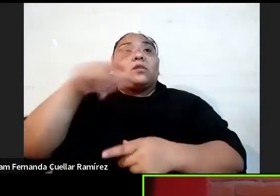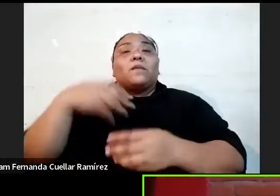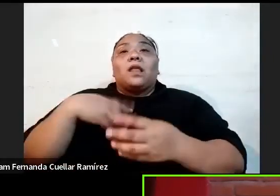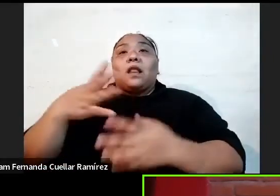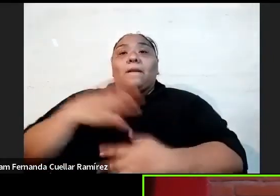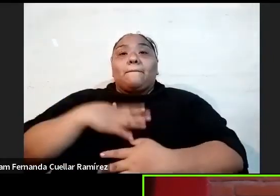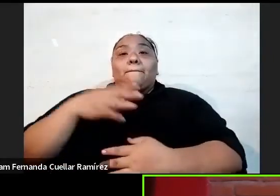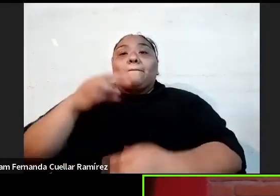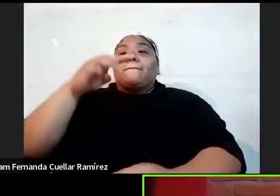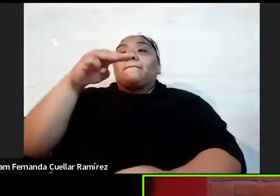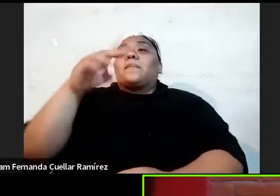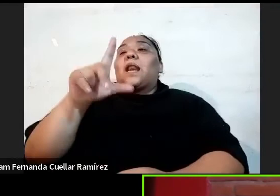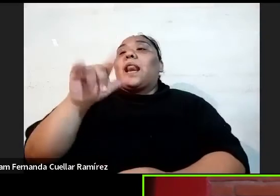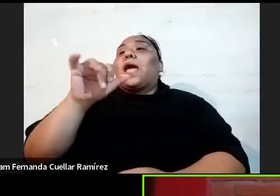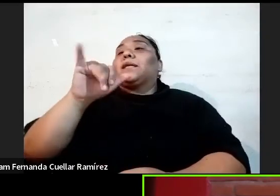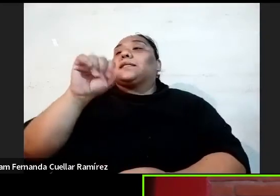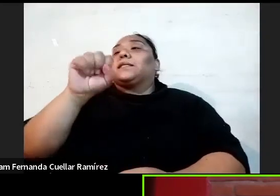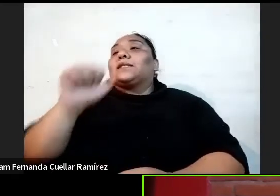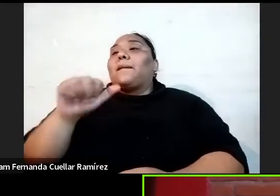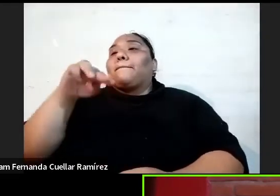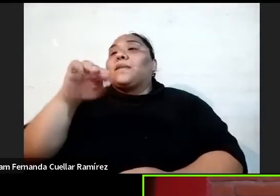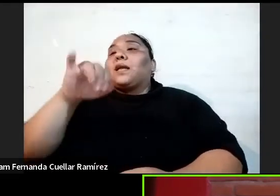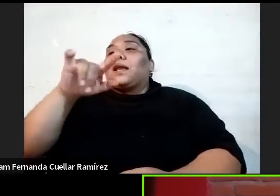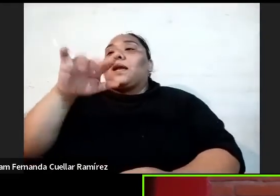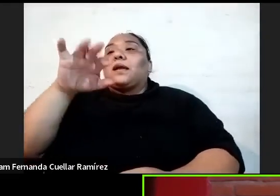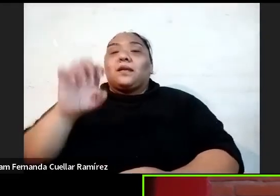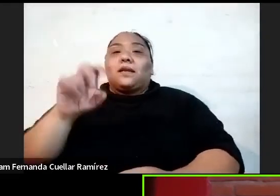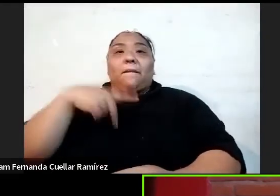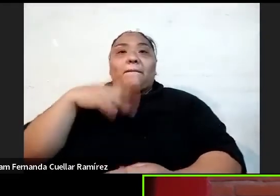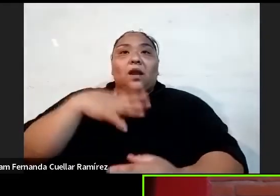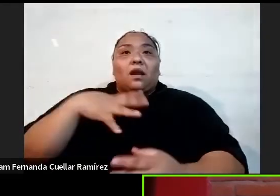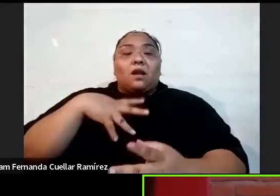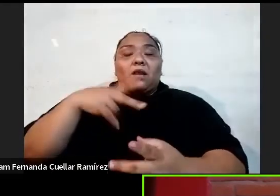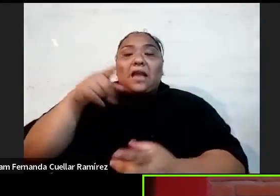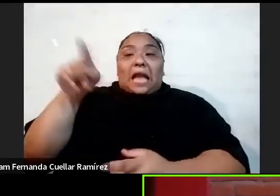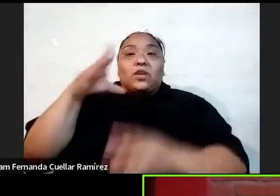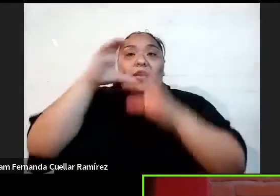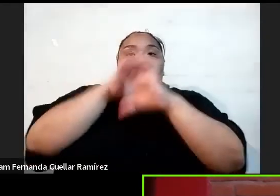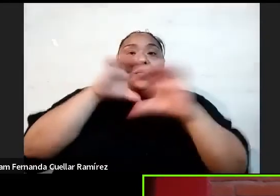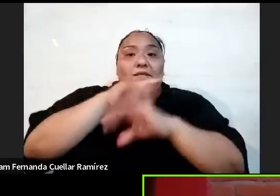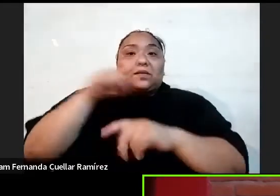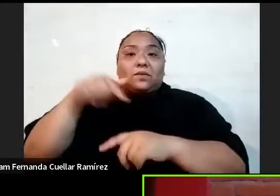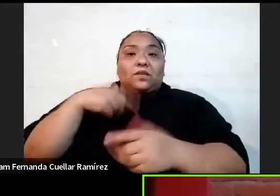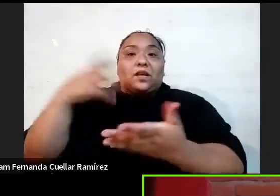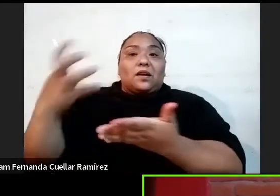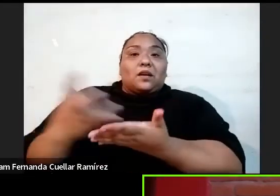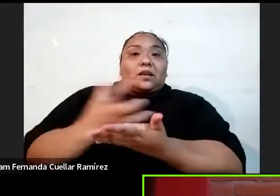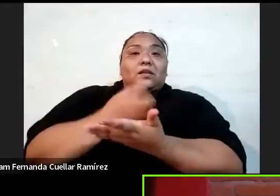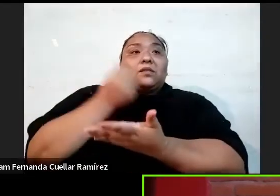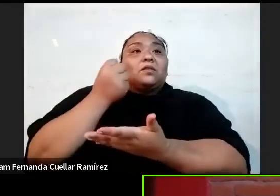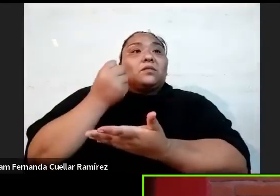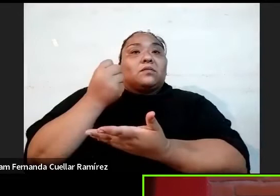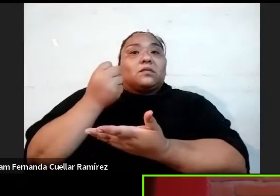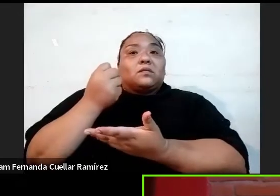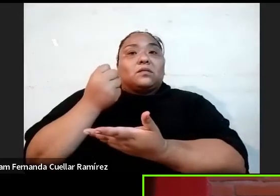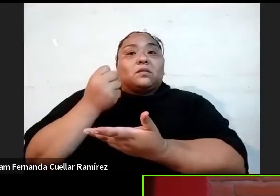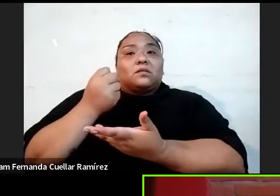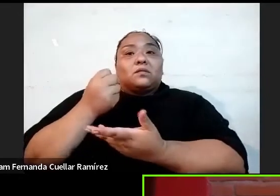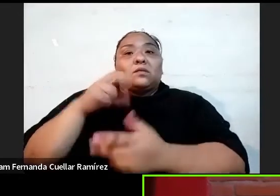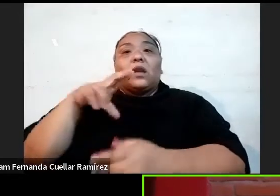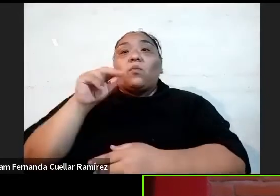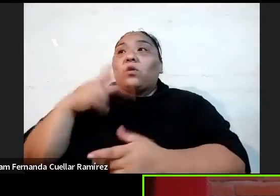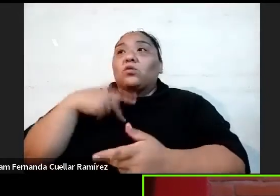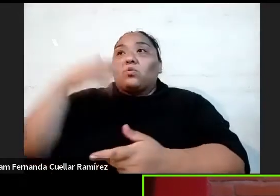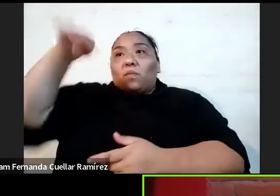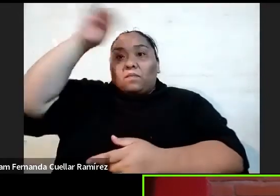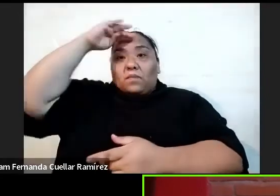Minnelli. Y es como que estaba esperando ganar, pero a la vez estaba pensando, pues o sea, si no gano, pues no importa porque ya